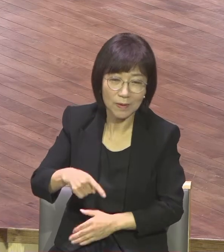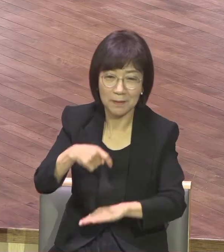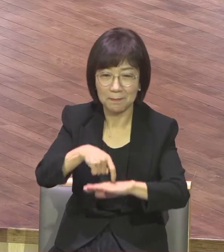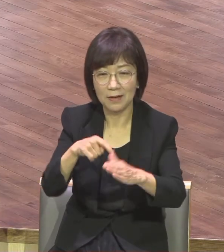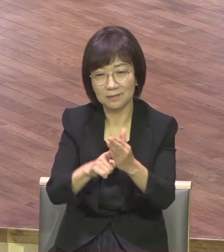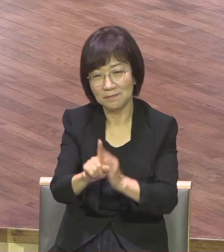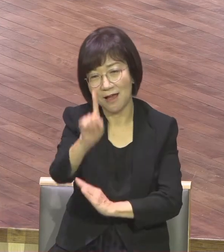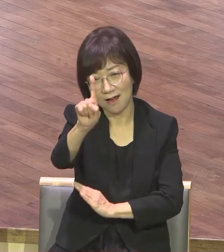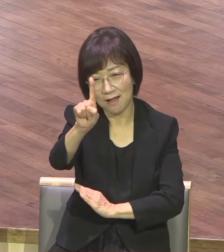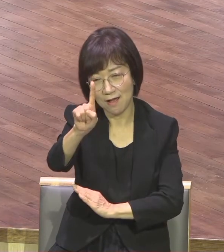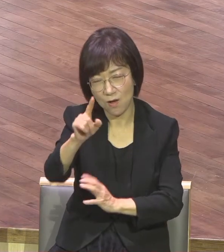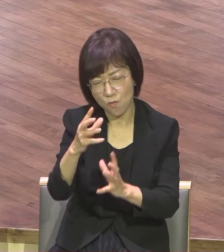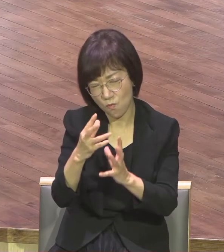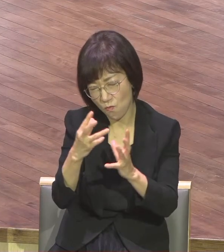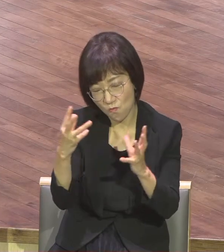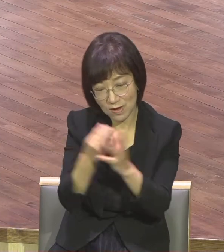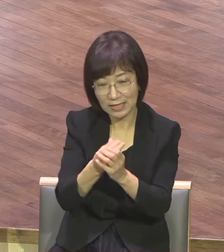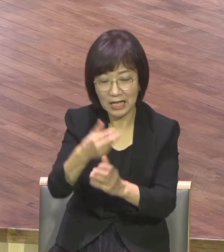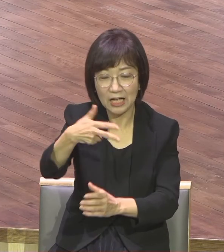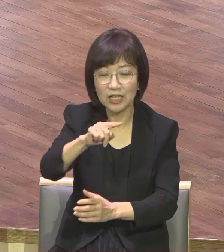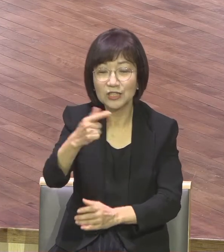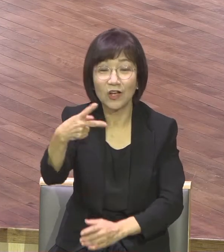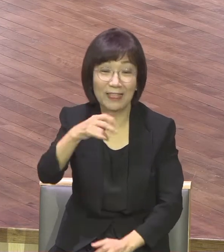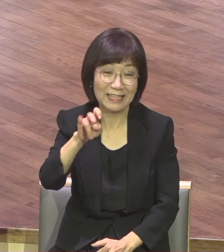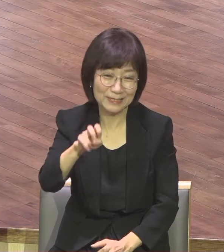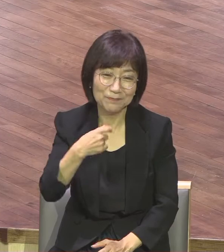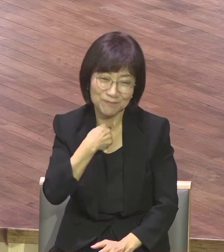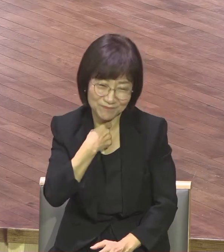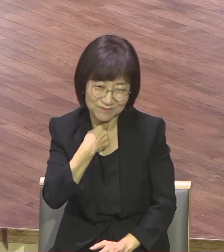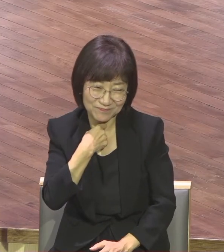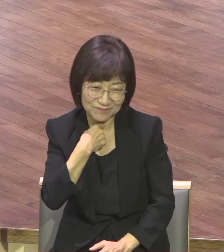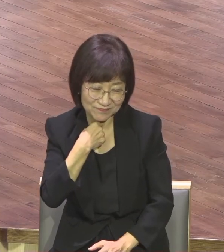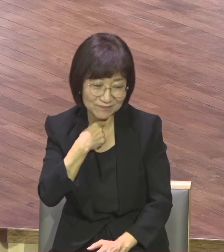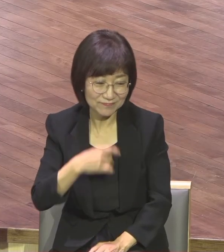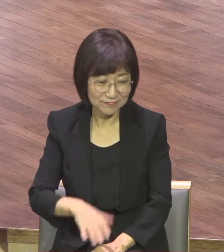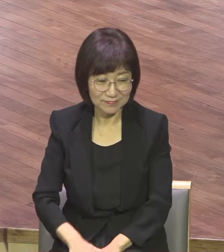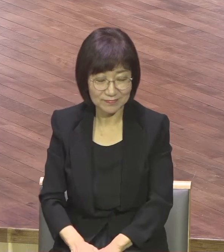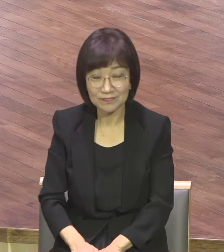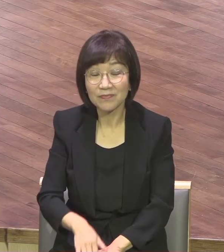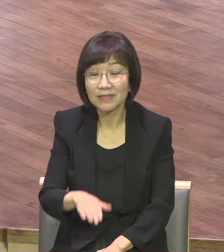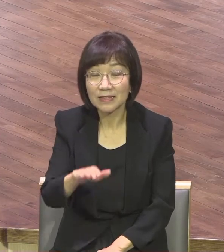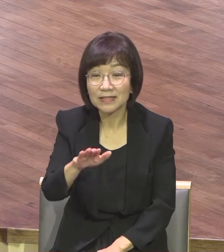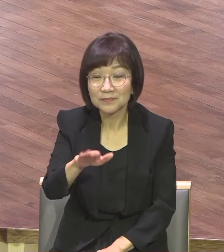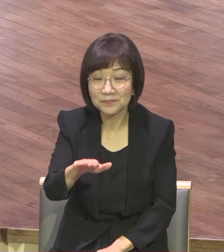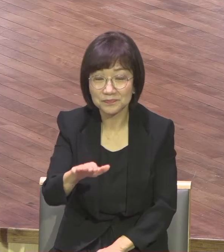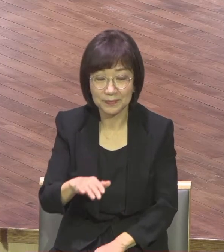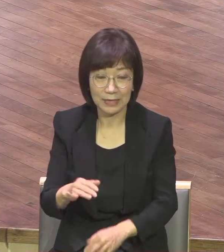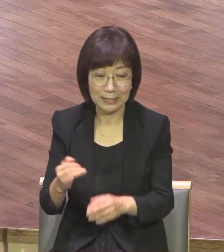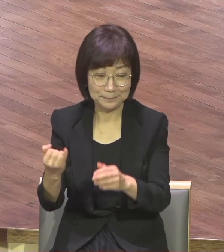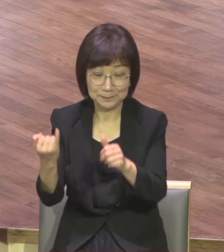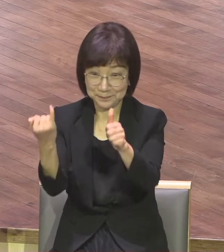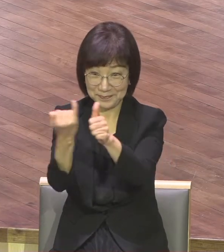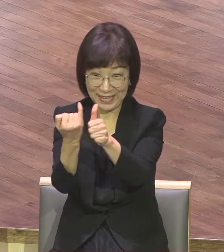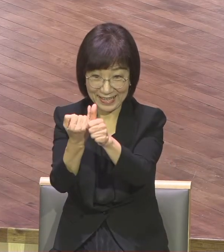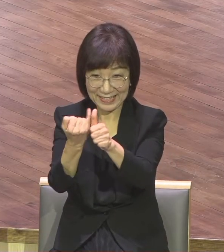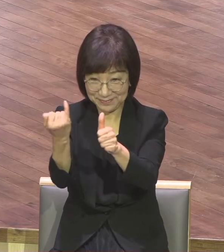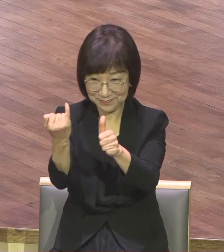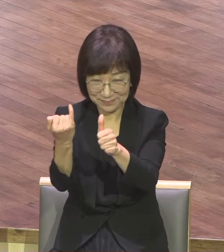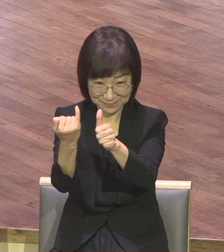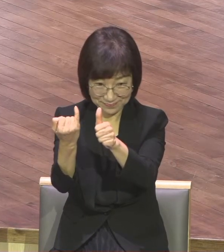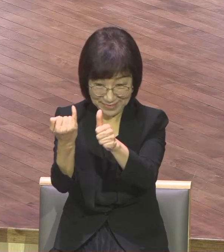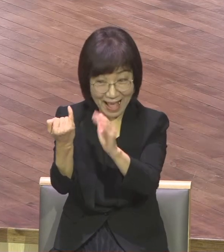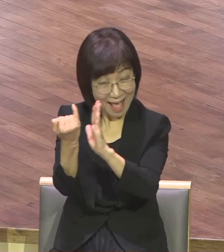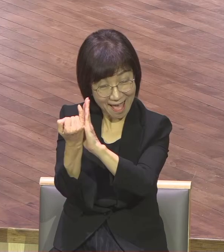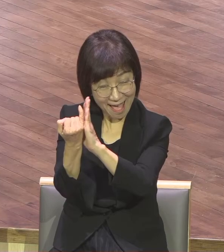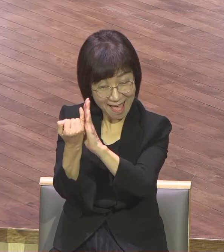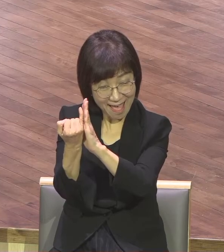하나님을 원하잖아요. 응? 여러분 아내가 남편을 아내도 그렇고 남편도 그렇고 부부 사이 뭐요? 전심으로 해줘야지.